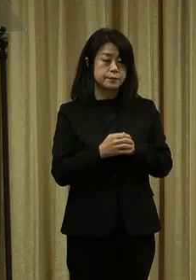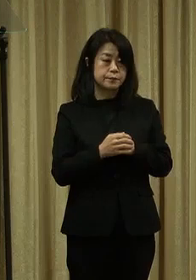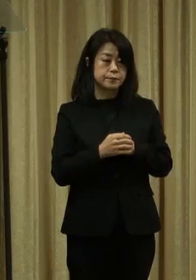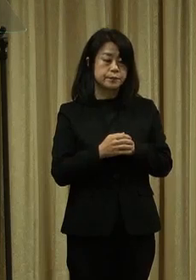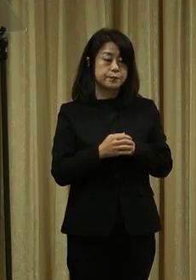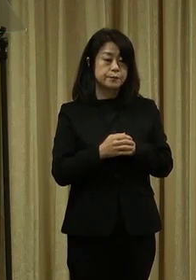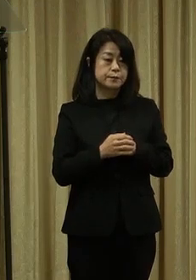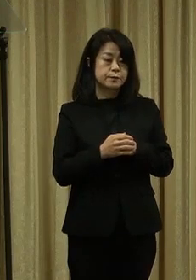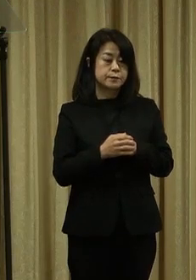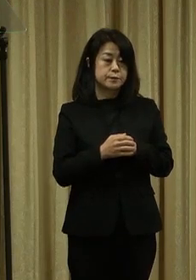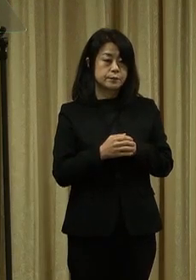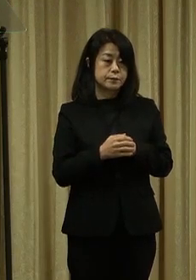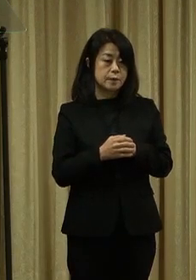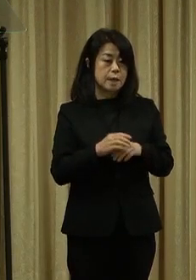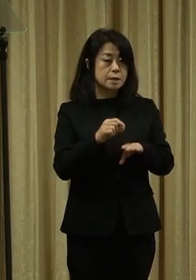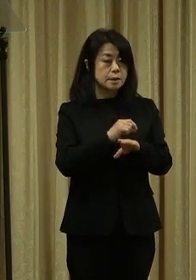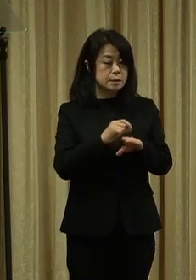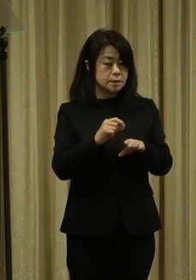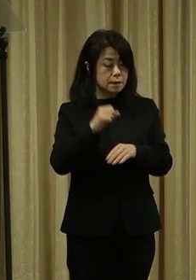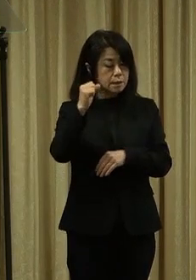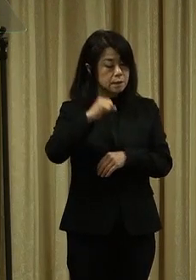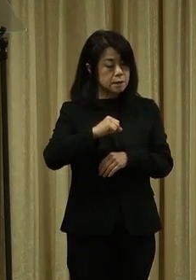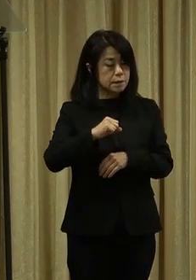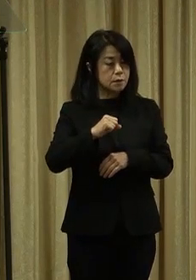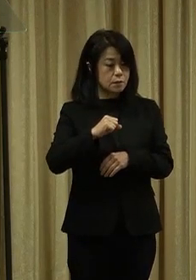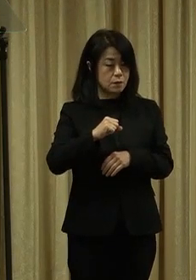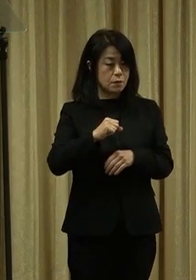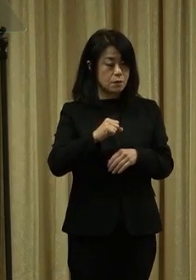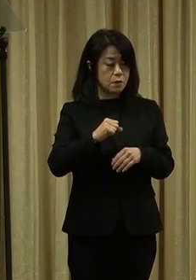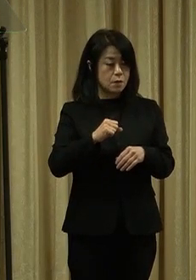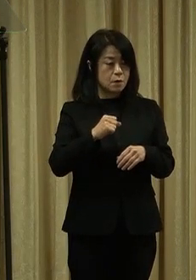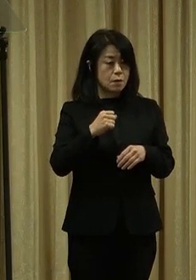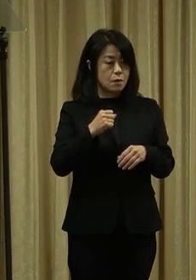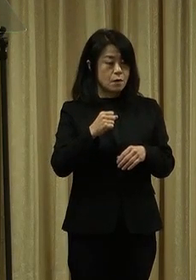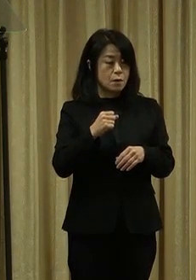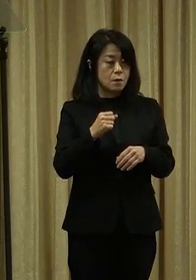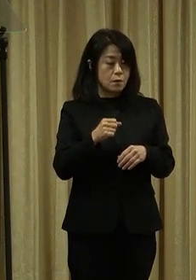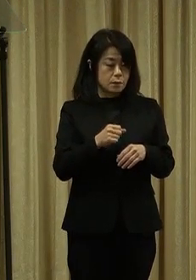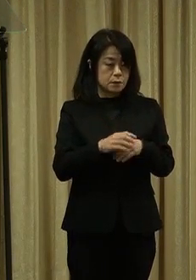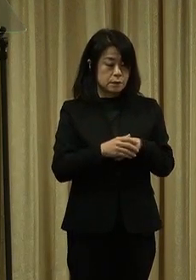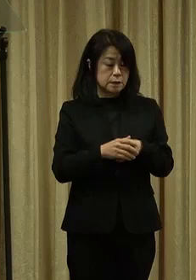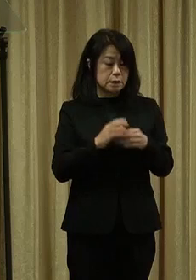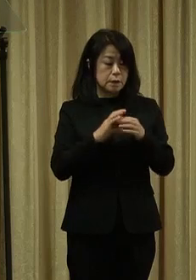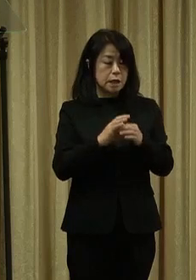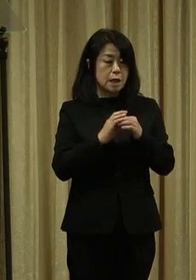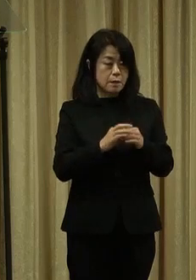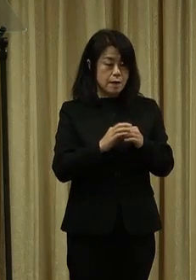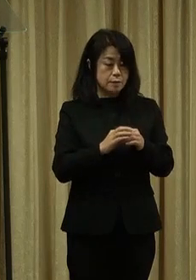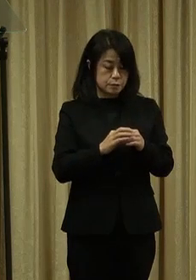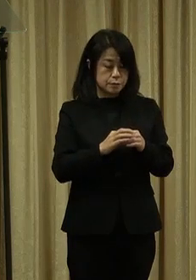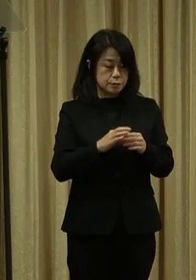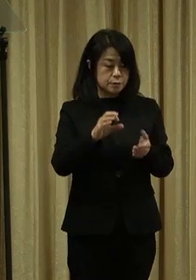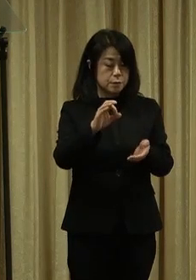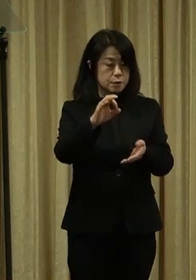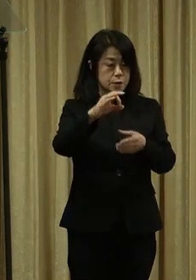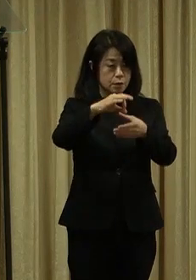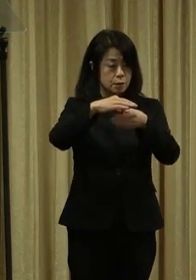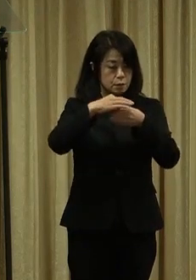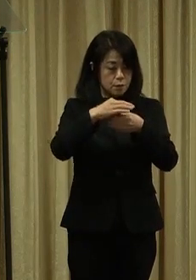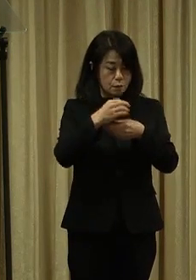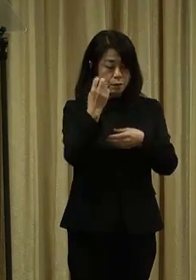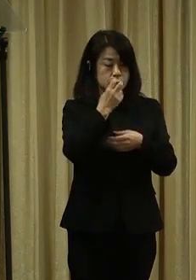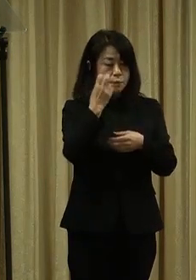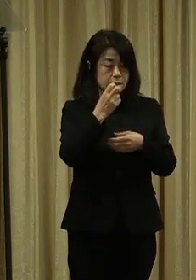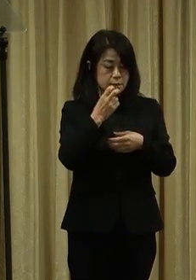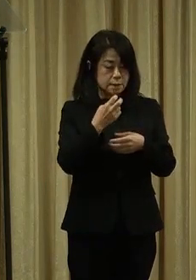なお臨時的任用講師にかかる初任給上限の見直しを行い人材確保につなげてまいります